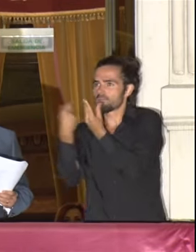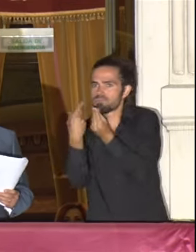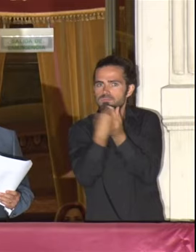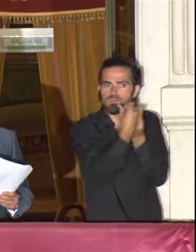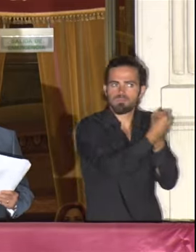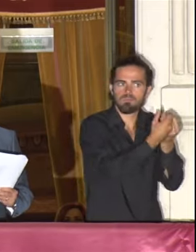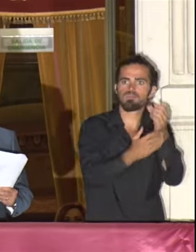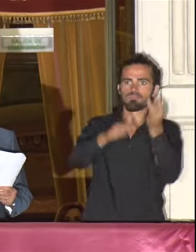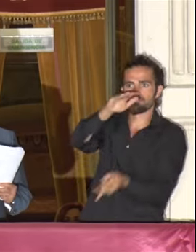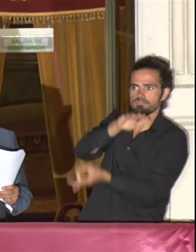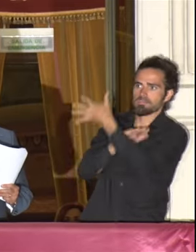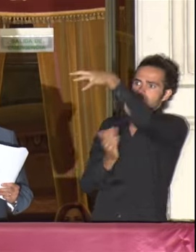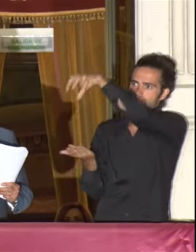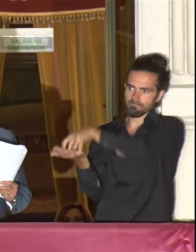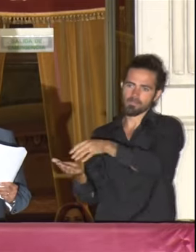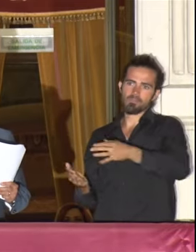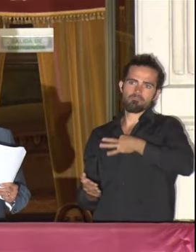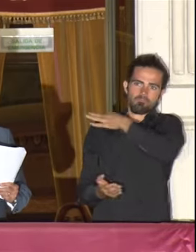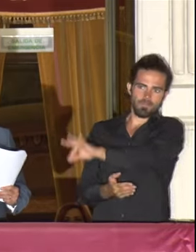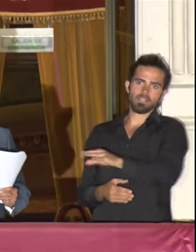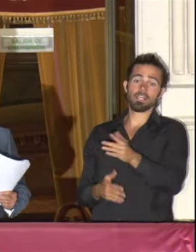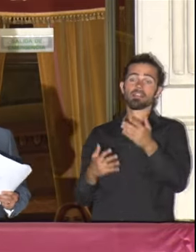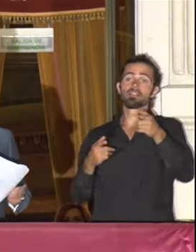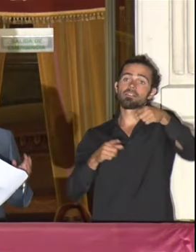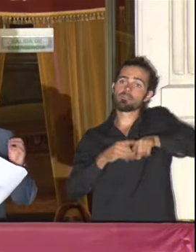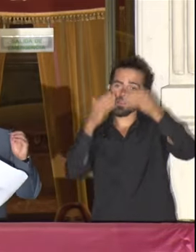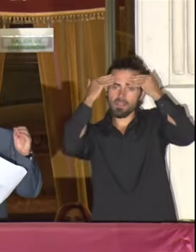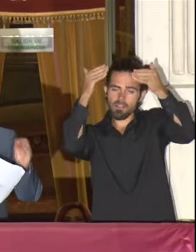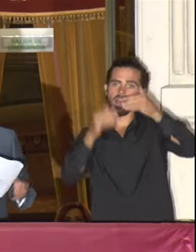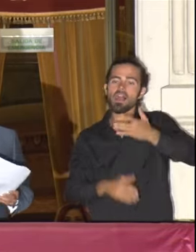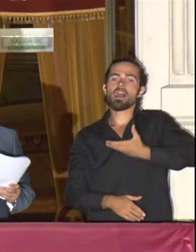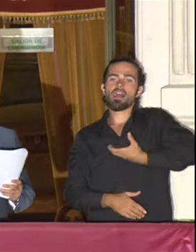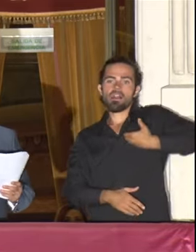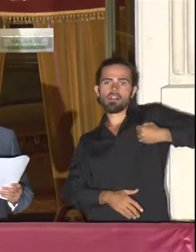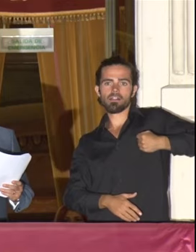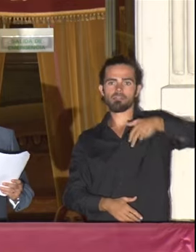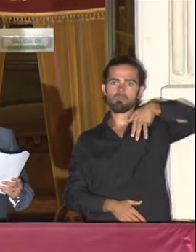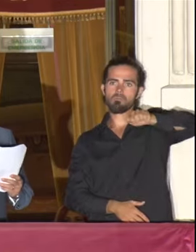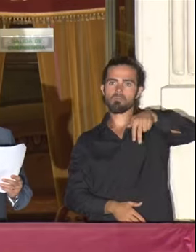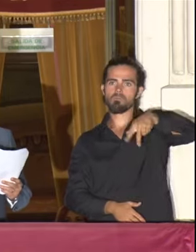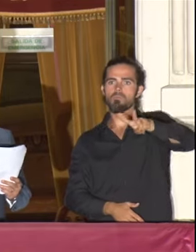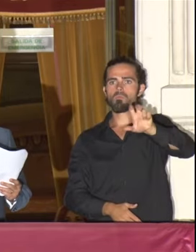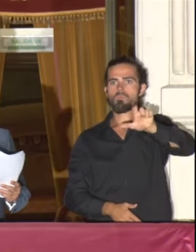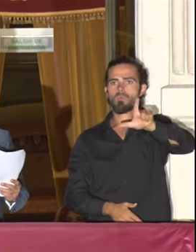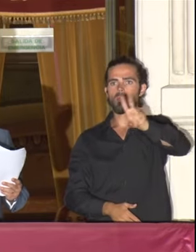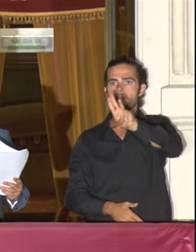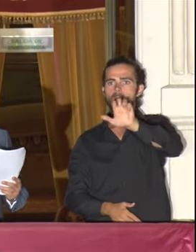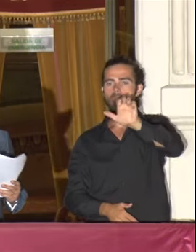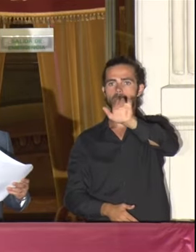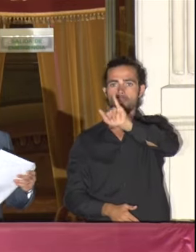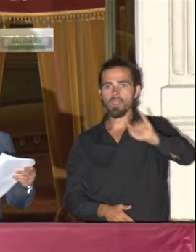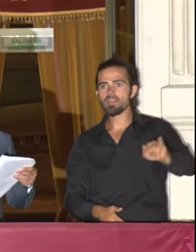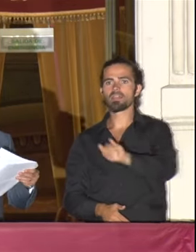Y felicidades a nuestro alcalde, Manuel Pérez Castel, porque fue el impulsor de ese museo.